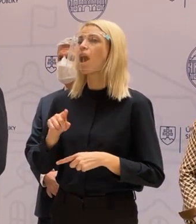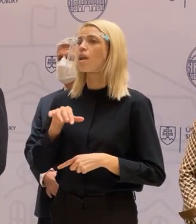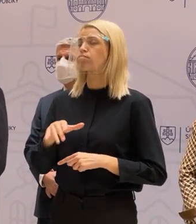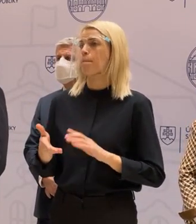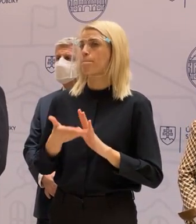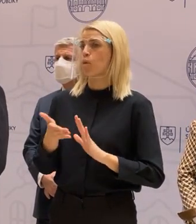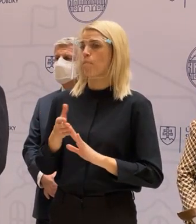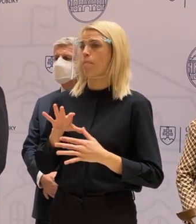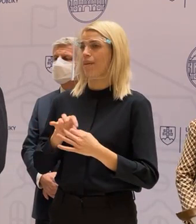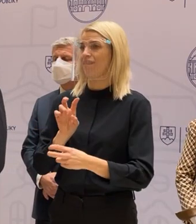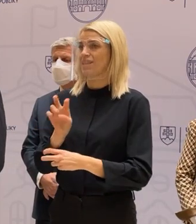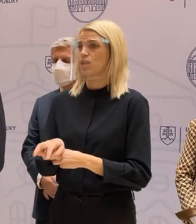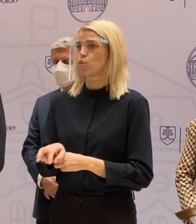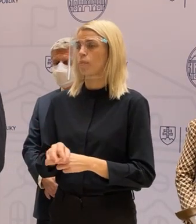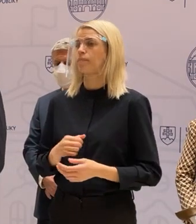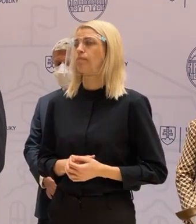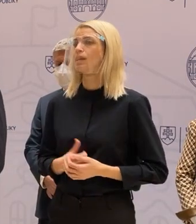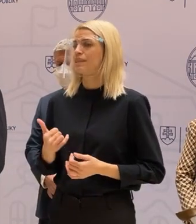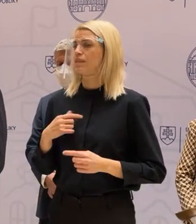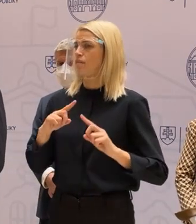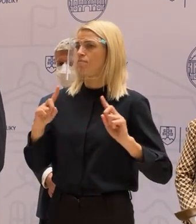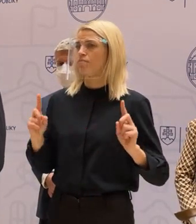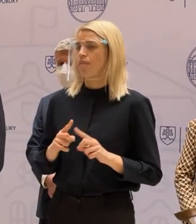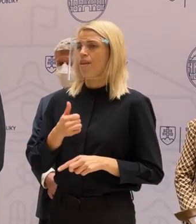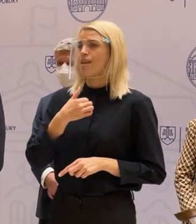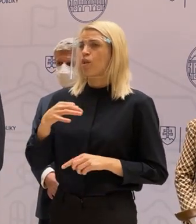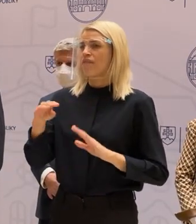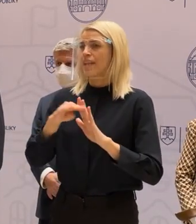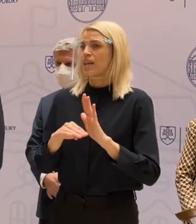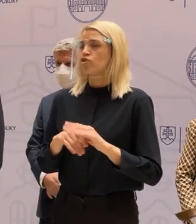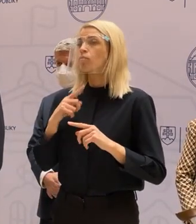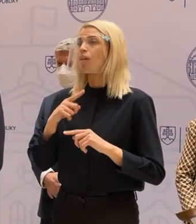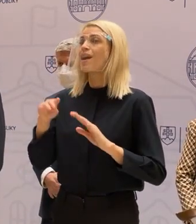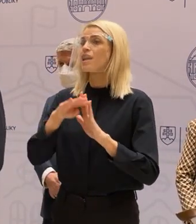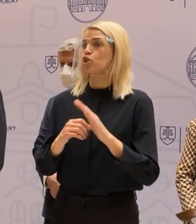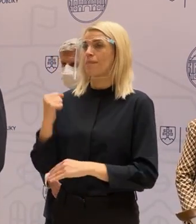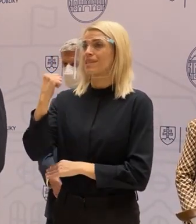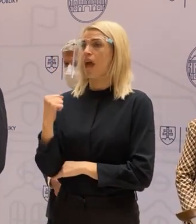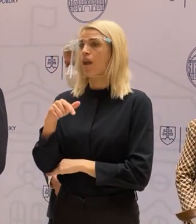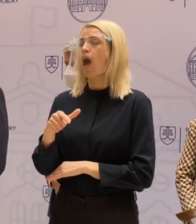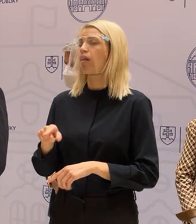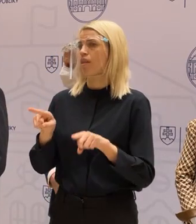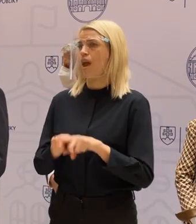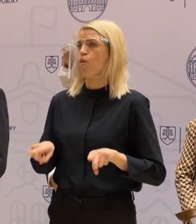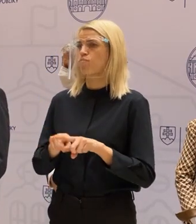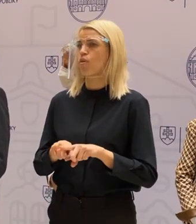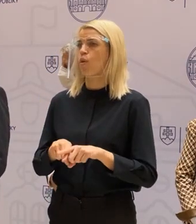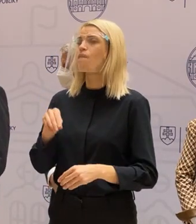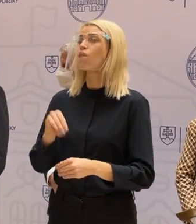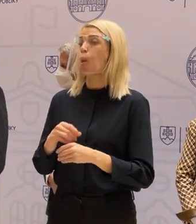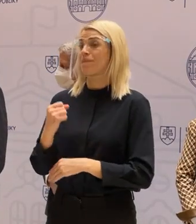podmienky na vstup, tak v krátkosti predstavím tie jednotlivé režimy. Režim základ, v ňom sa nič nemenil, to je režim,